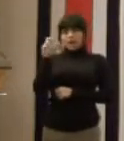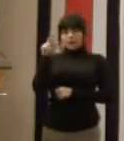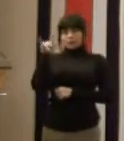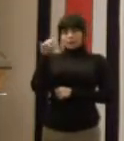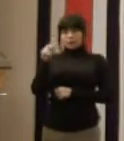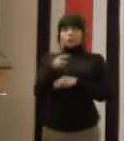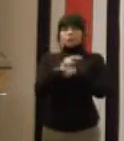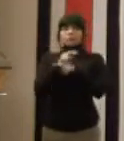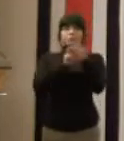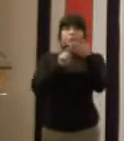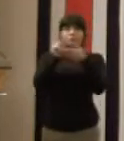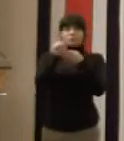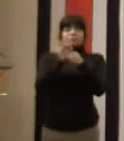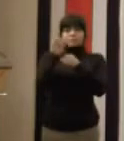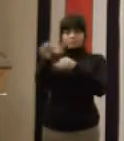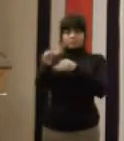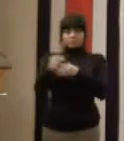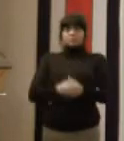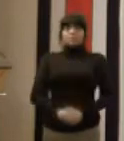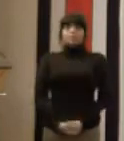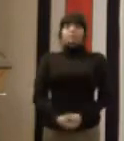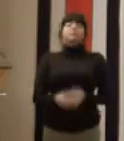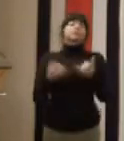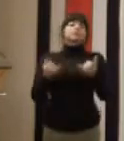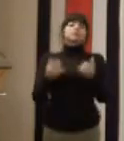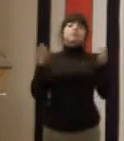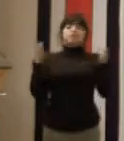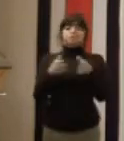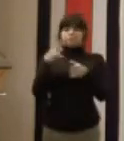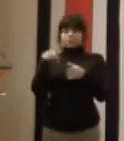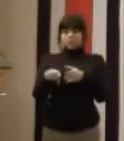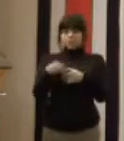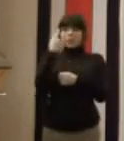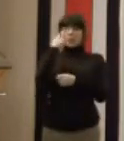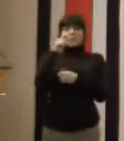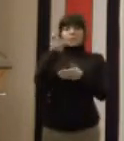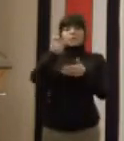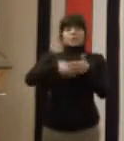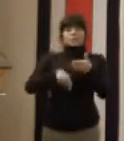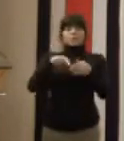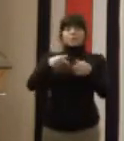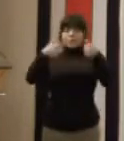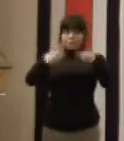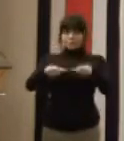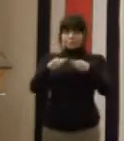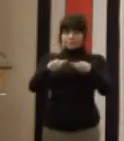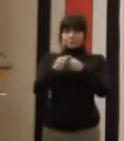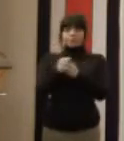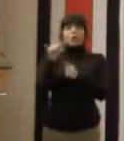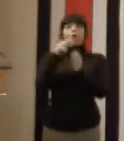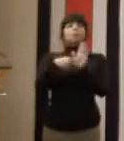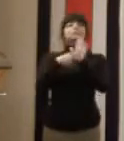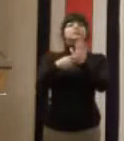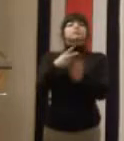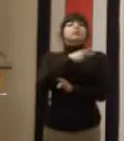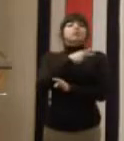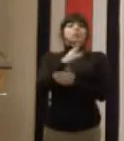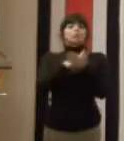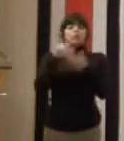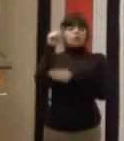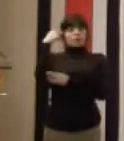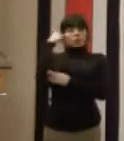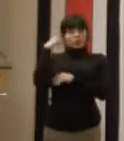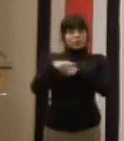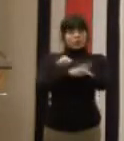Universidad Estatal a distancia. Nos encontramos hoy para la firma de este convenio como señal de voluntad del Gobierno